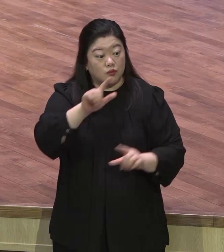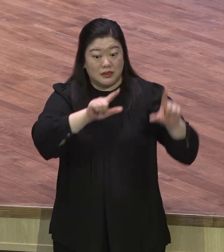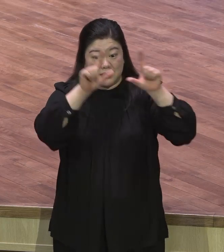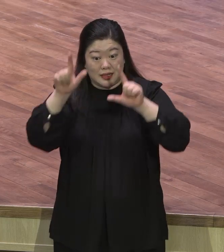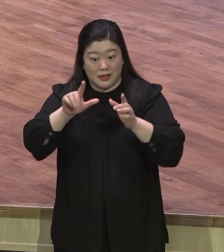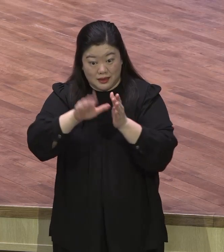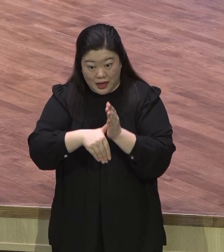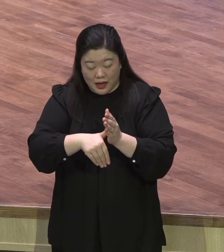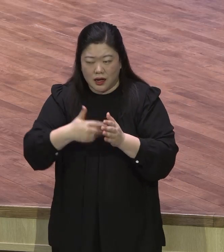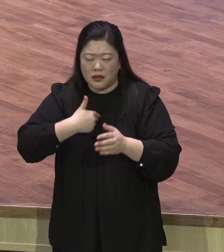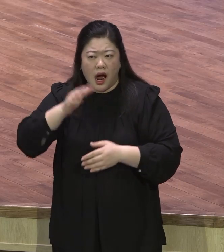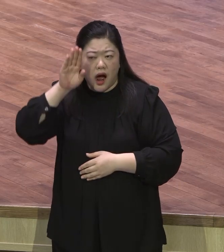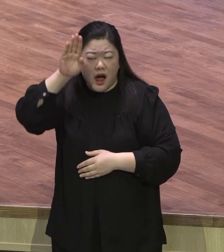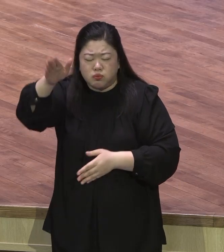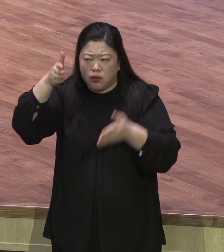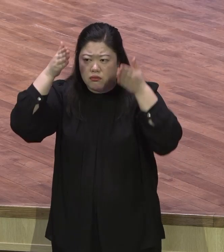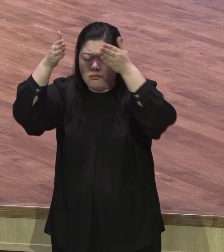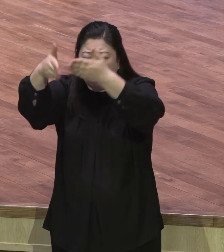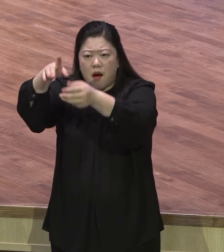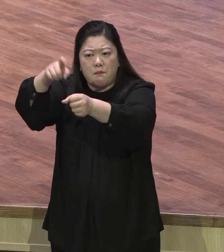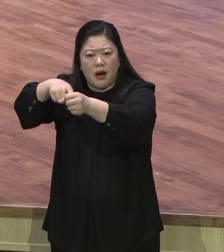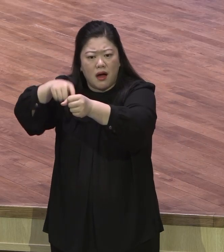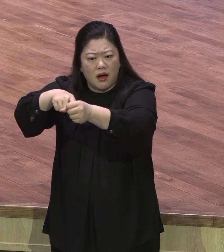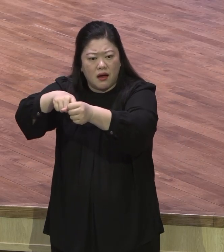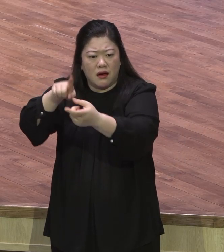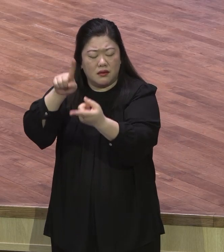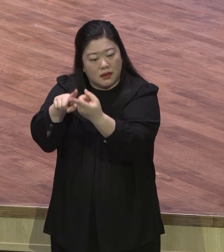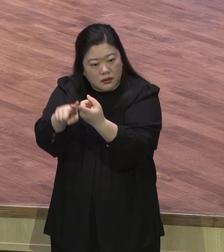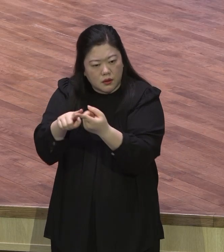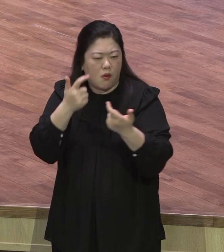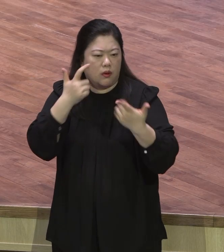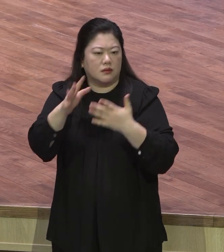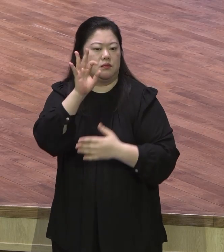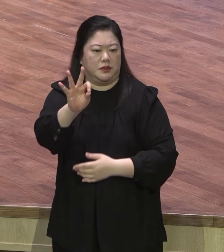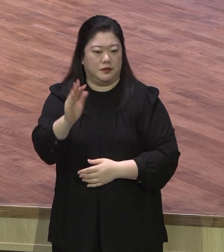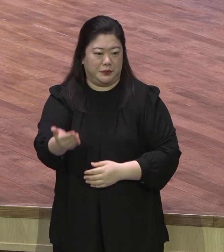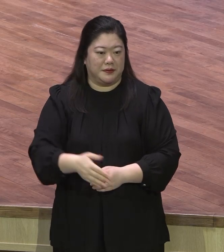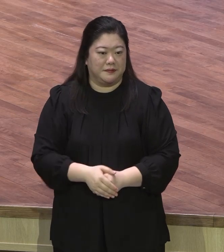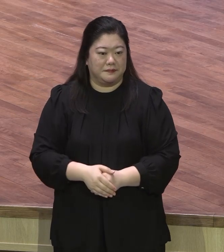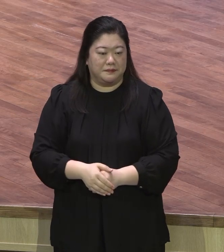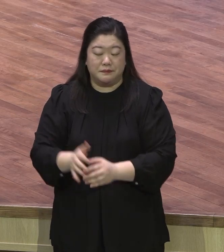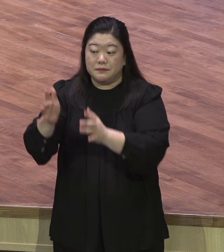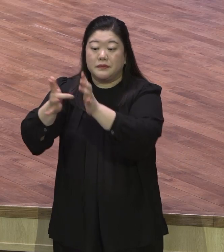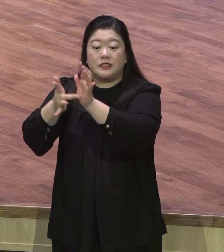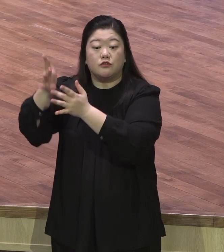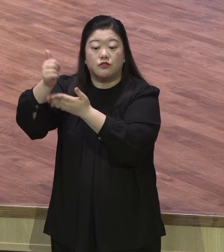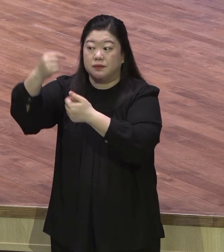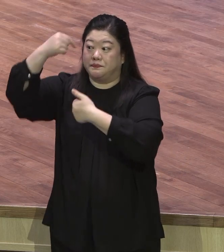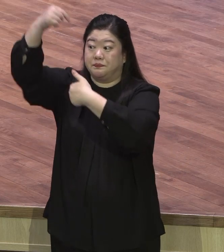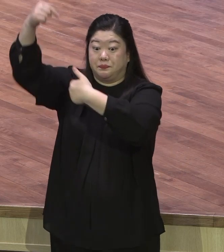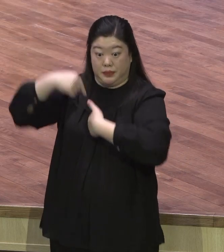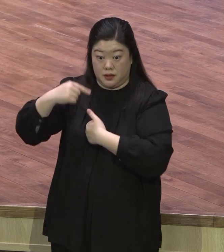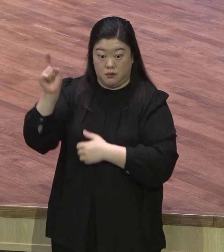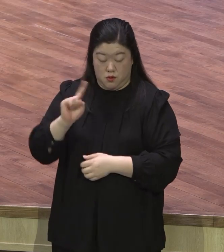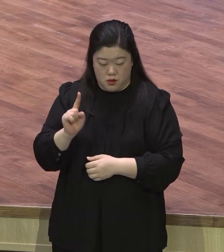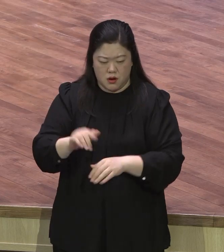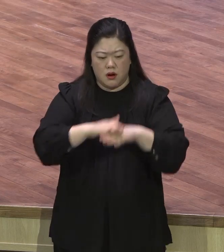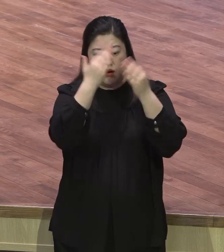방향으로 나아가야 될지 아주 사실적으로 보여주고 있죠 예수님께서는 우리에게 가서 뭐여 모든